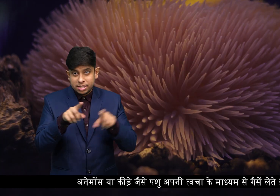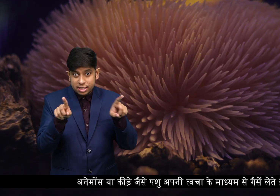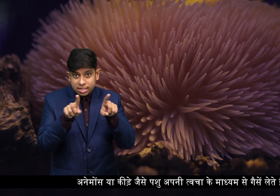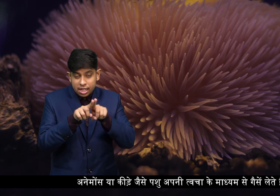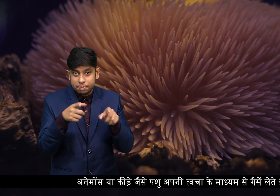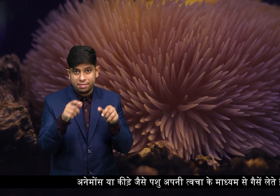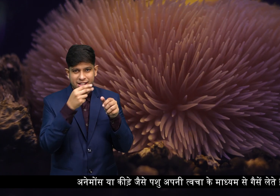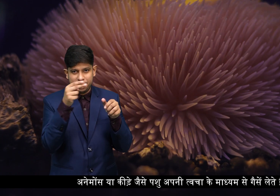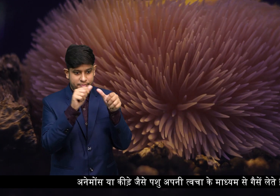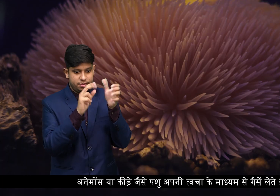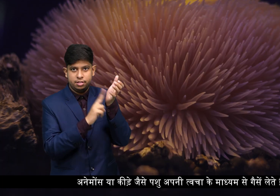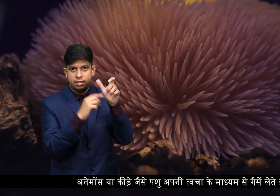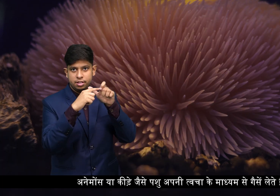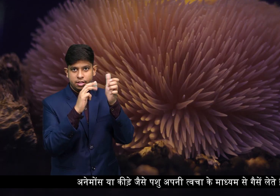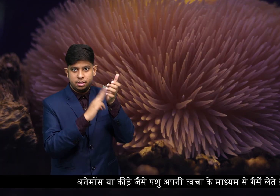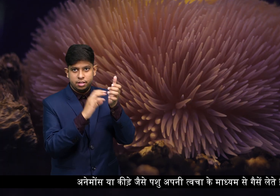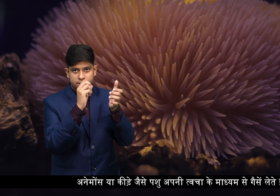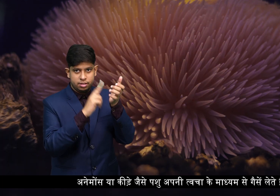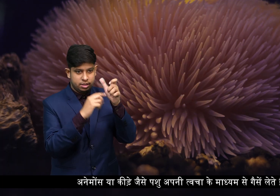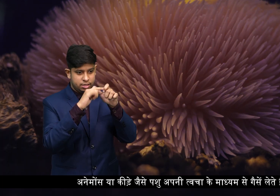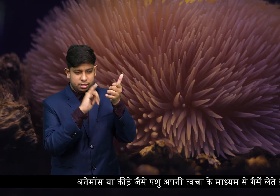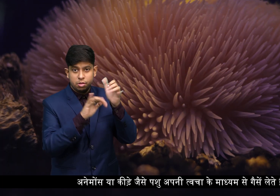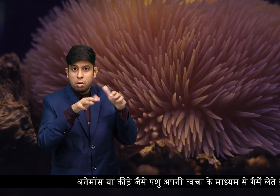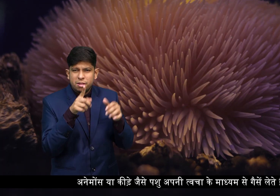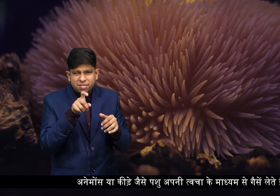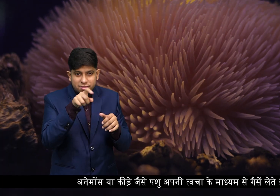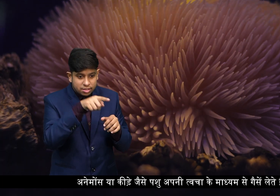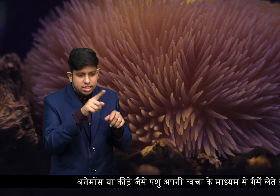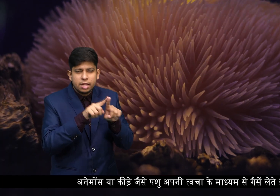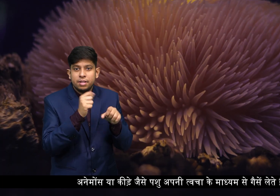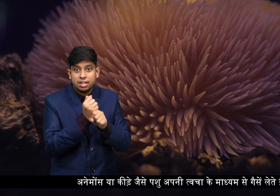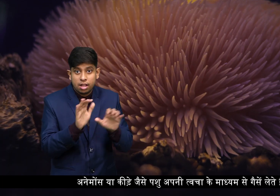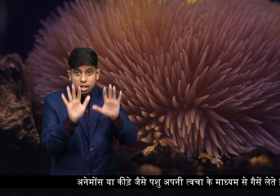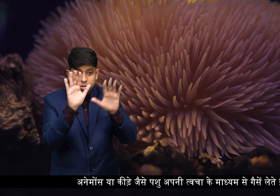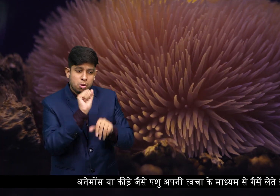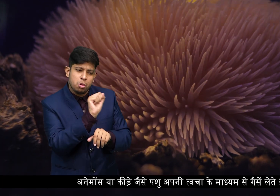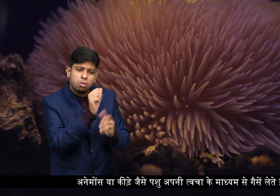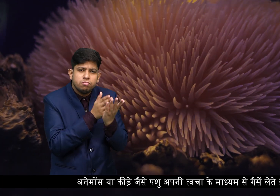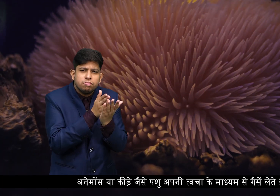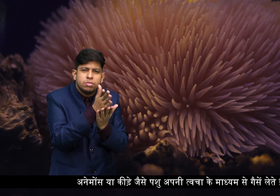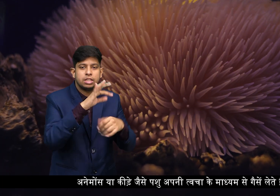चौथा, अनेमोस या कीड़े जैसे पशु अपनी त्वचा के माध्यम से गैसें लेते हैं।